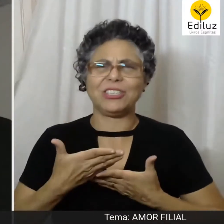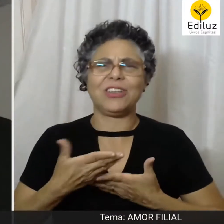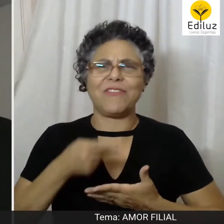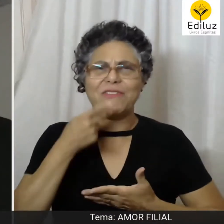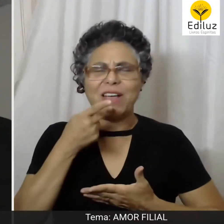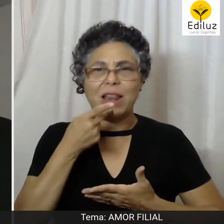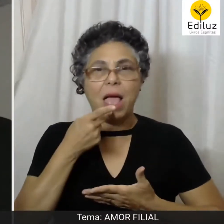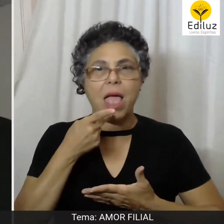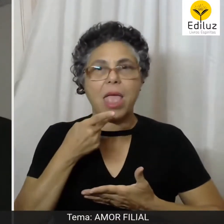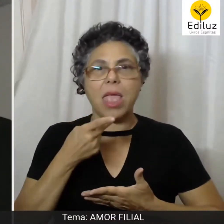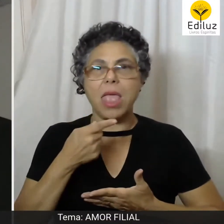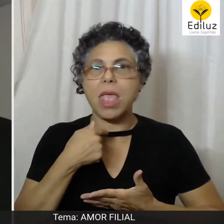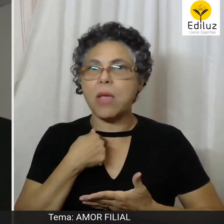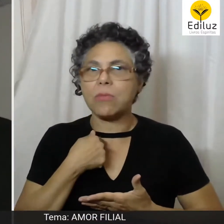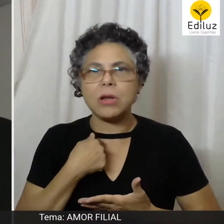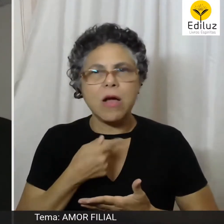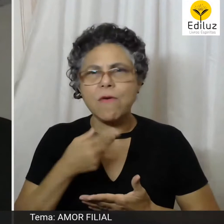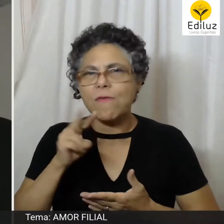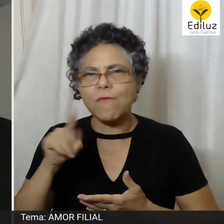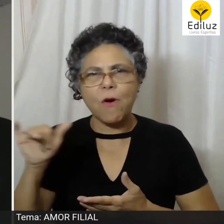não vou perder você para o mundo.